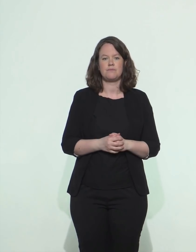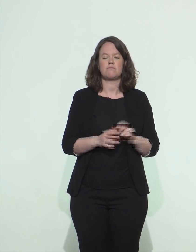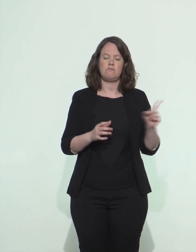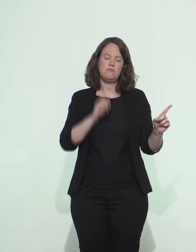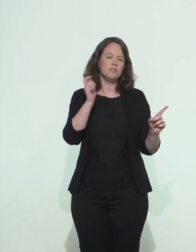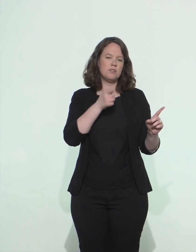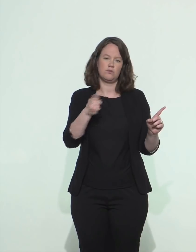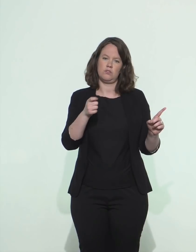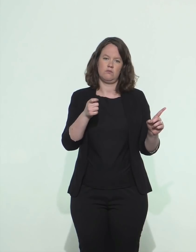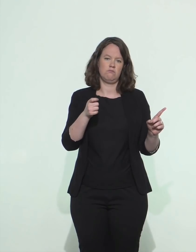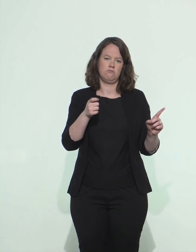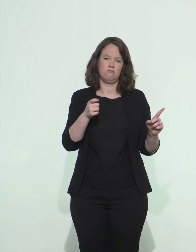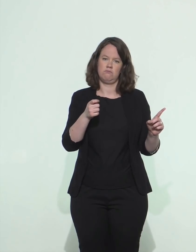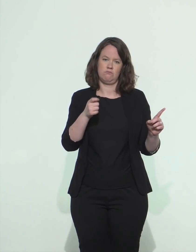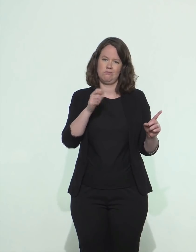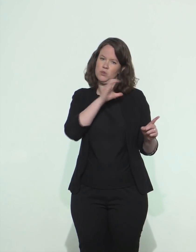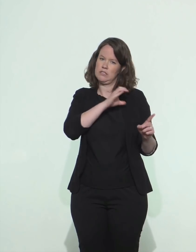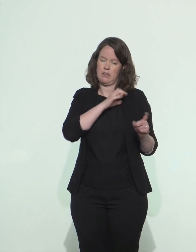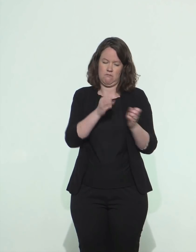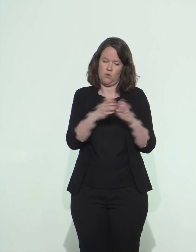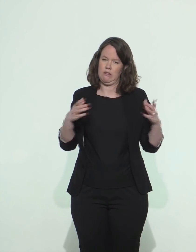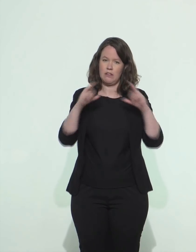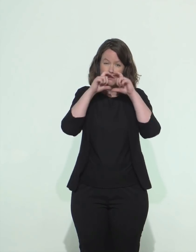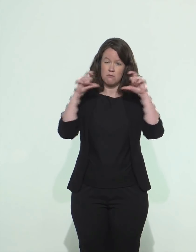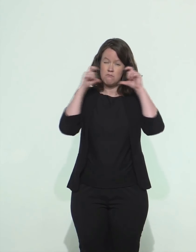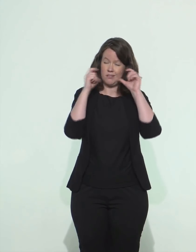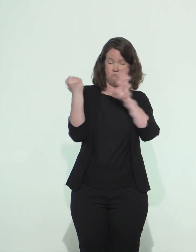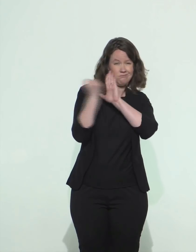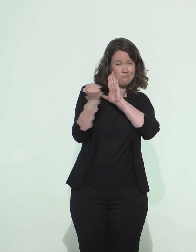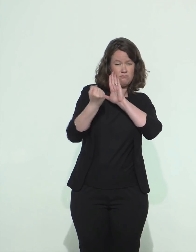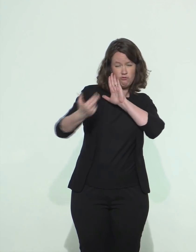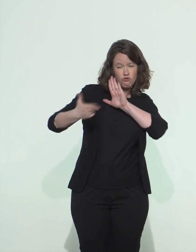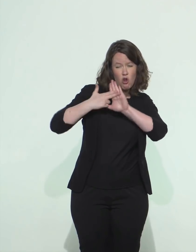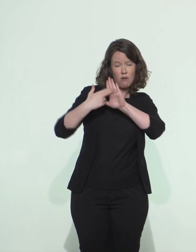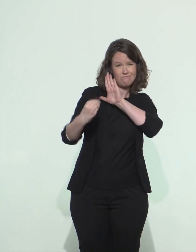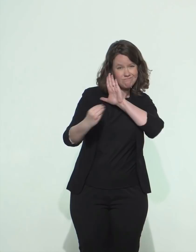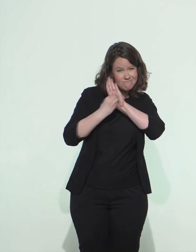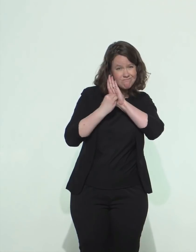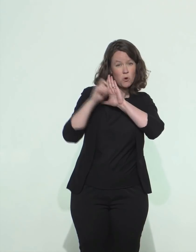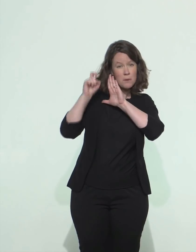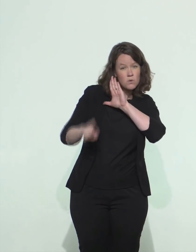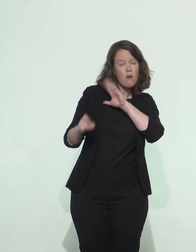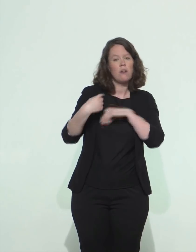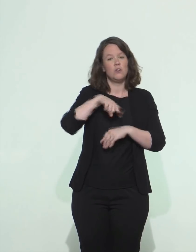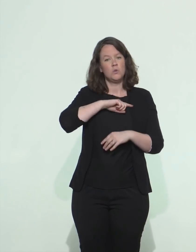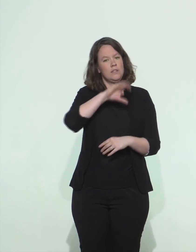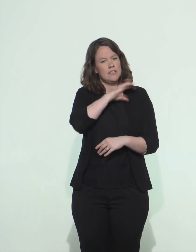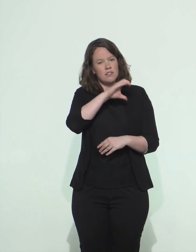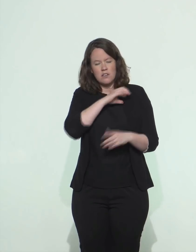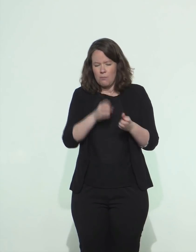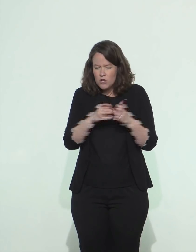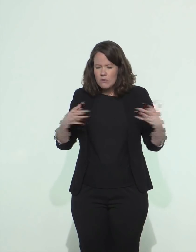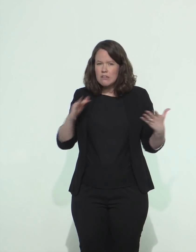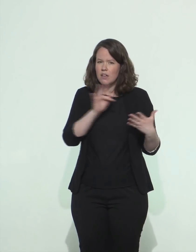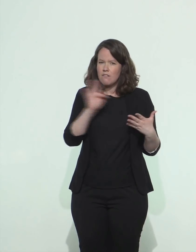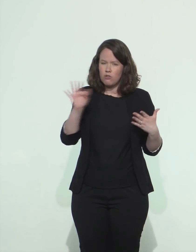sont homologués, qui sont normés, qui sont testés. Vous savez que nous avons fait un énorme effort en France d'accès à des masques qui ont été testés sur leur capacité